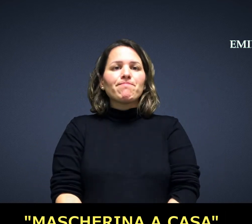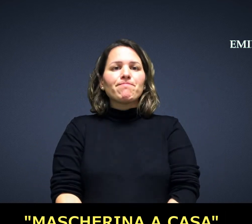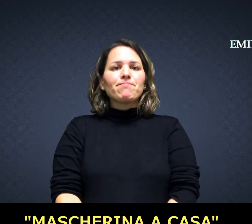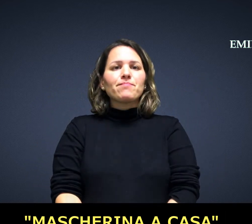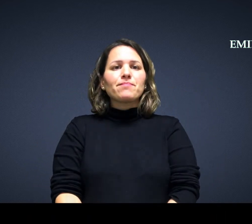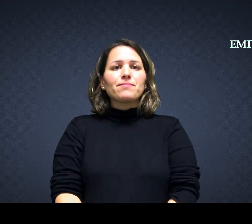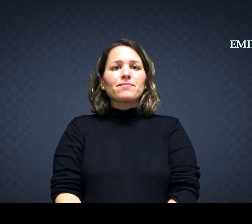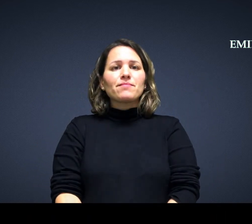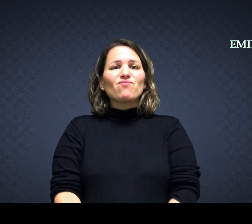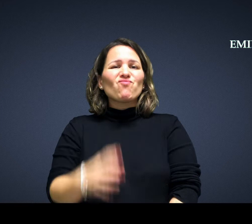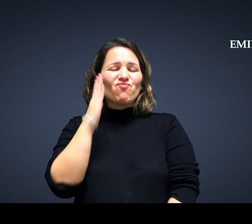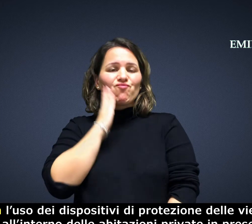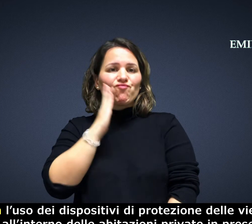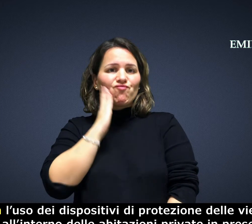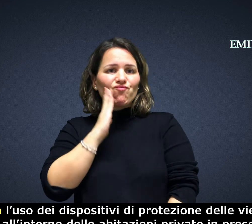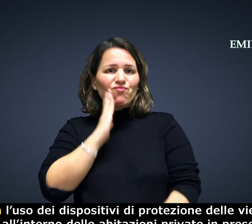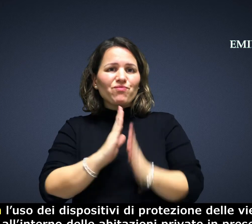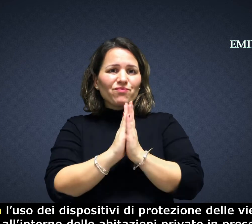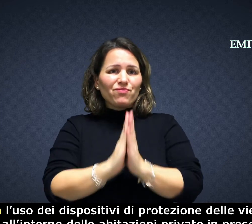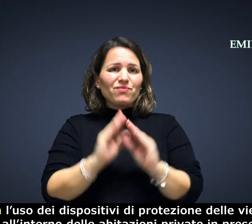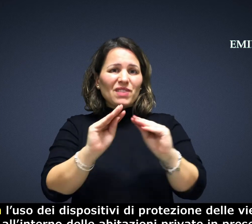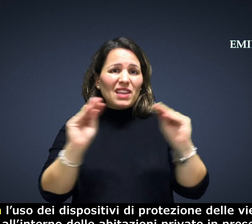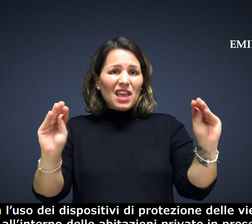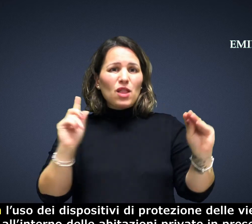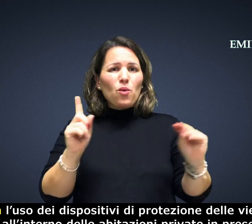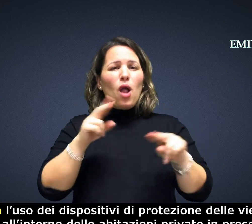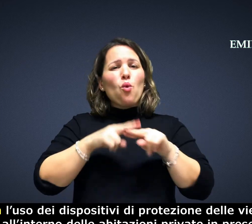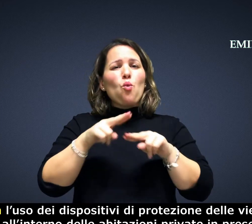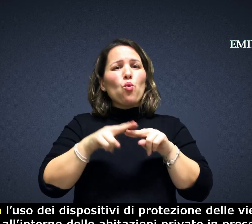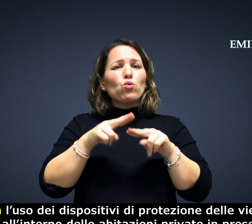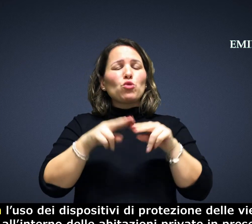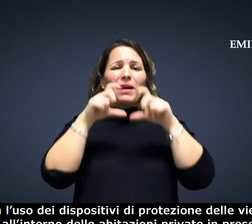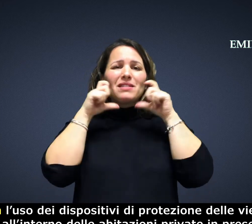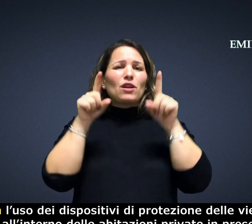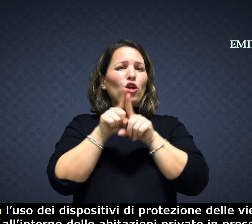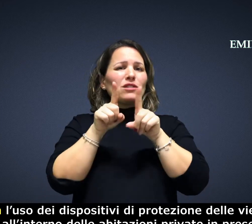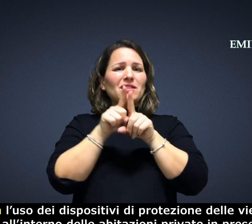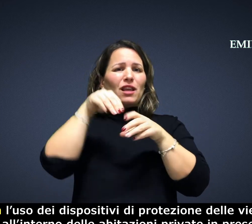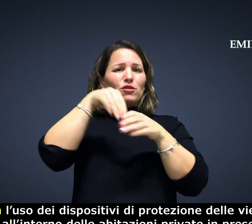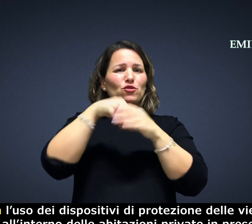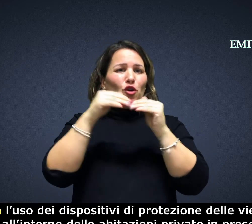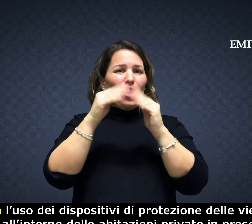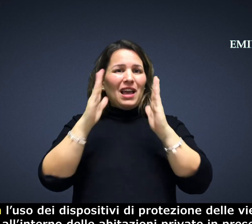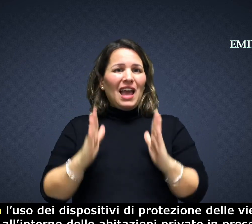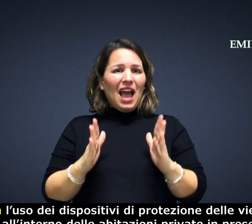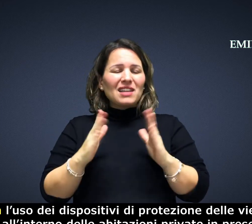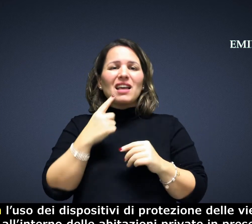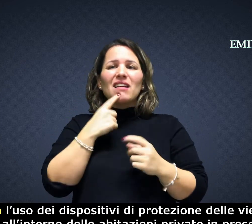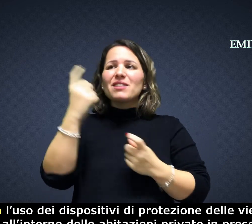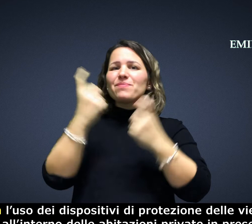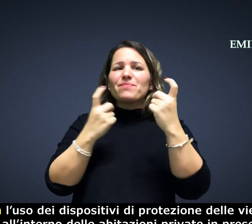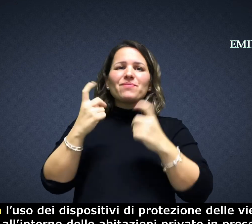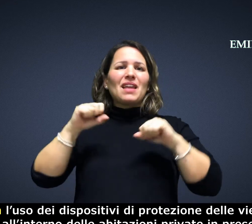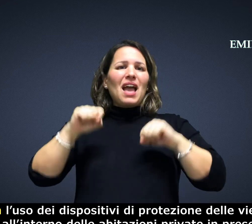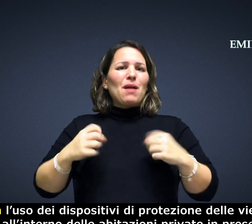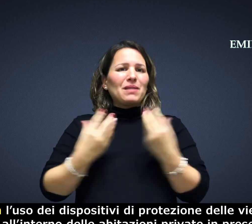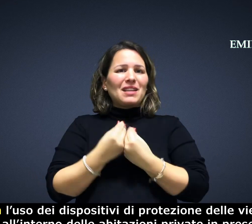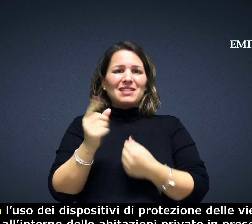Mascherina raccomandata in casa tra non conviventi. Si raccomanda l'uso dei dispositivi di protezione delle vie respiratorie anche all'interno